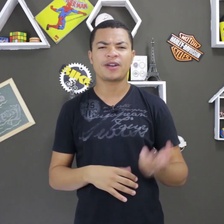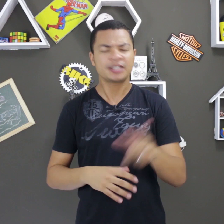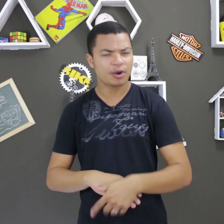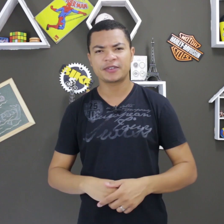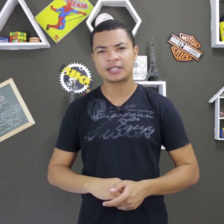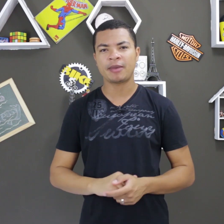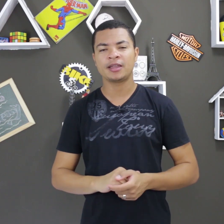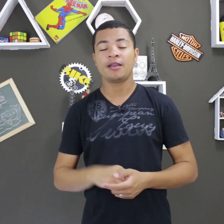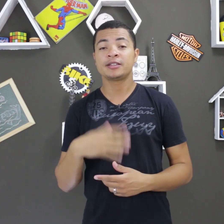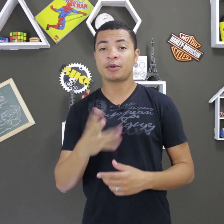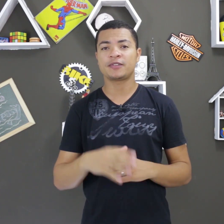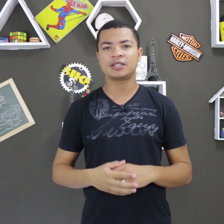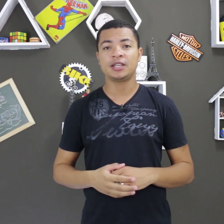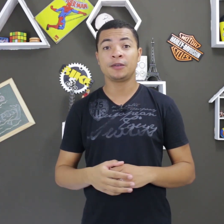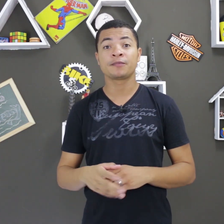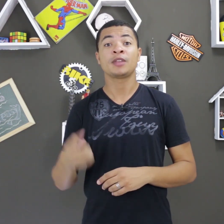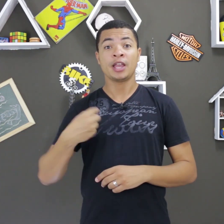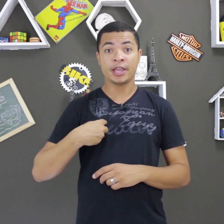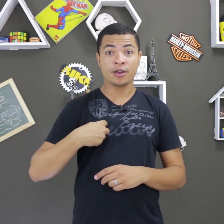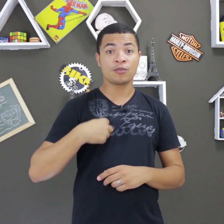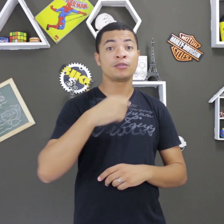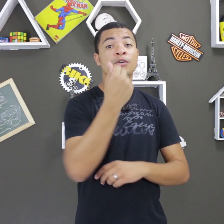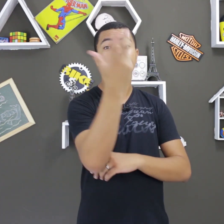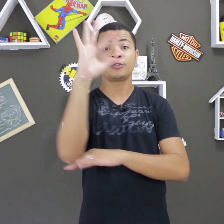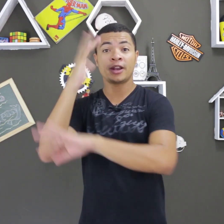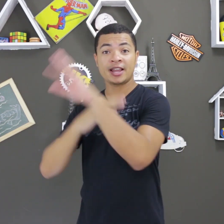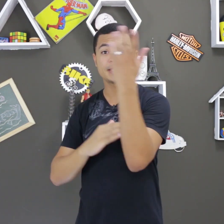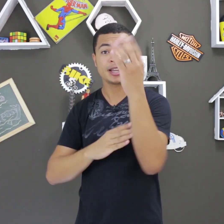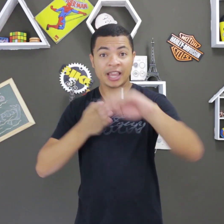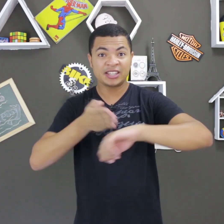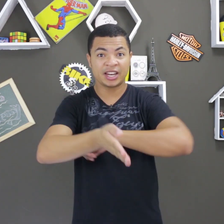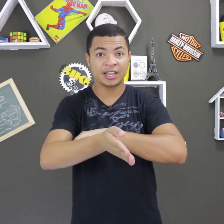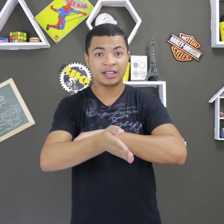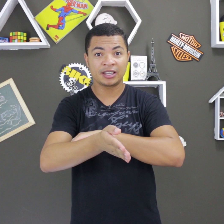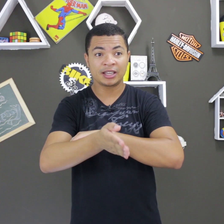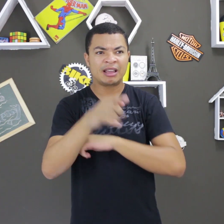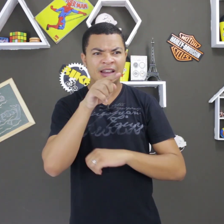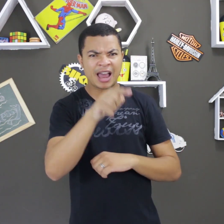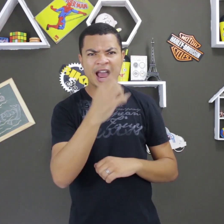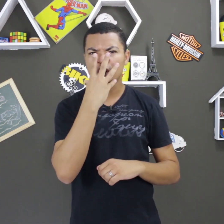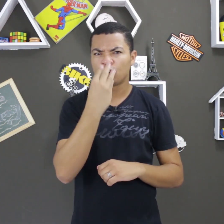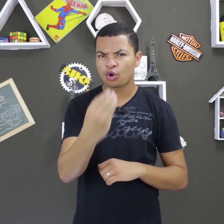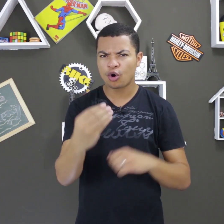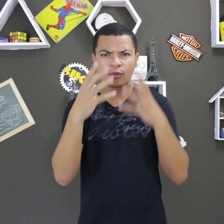frase pode fazer também você pode fazer assim e eu floresta entrei lá lobo